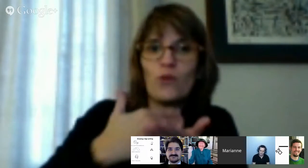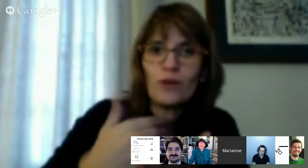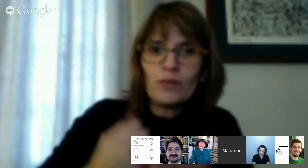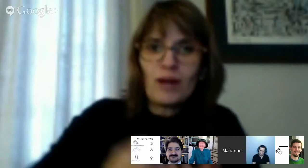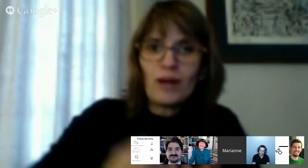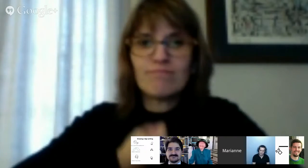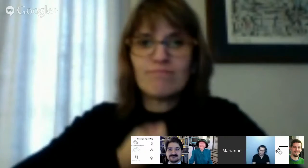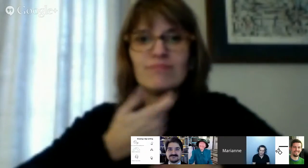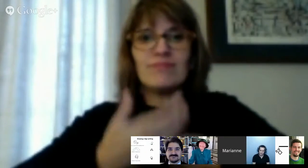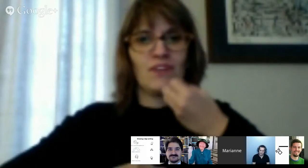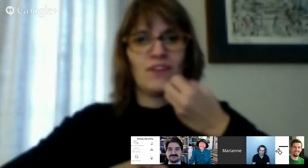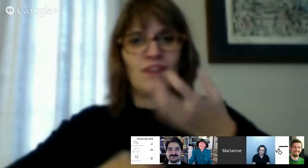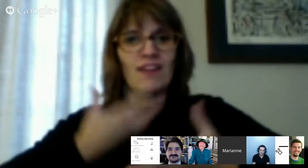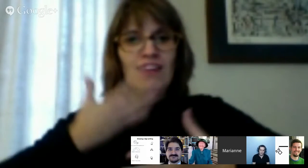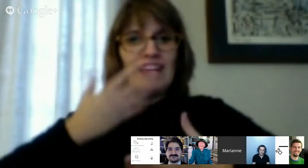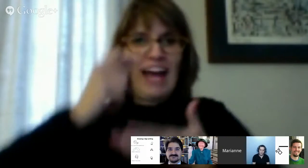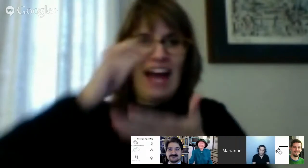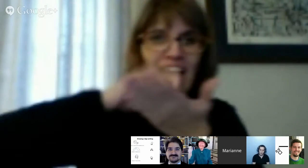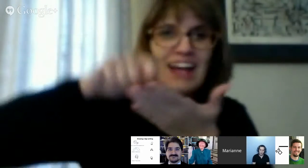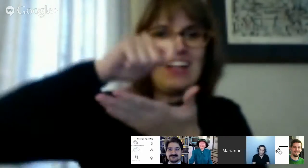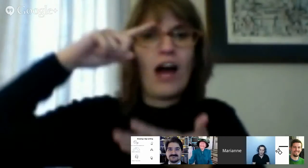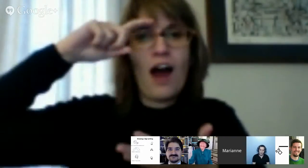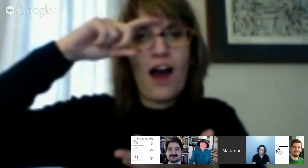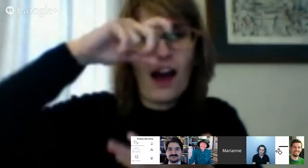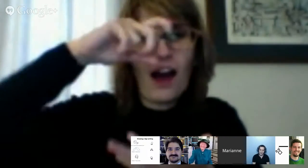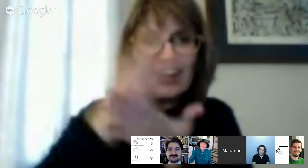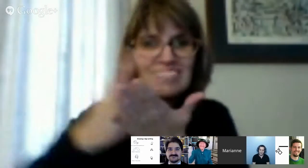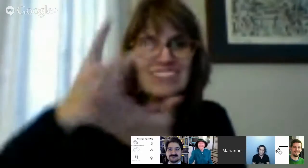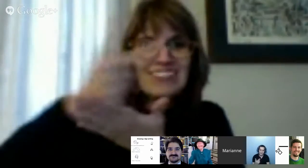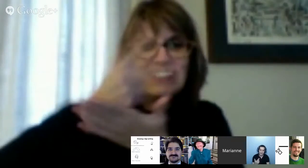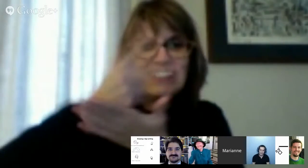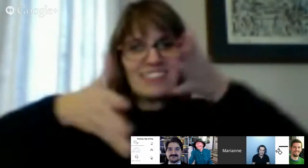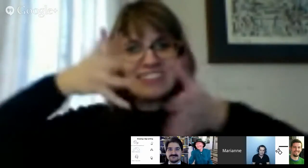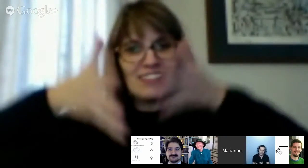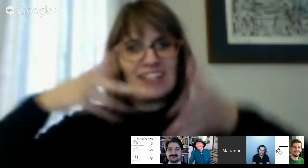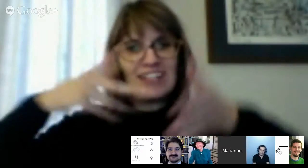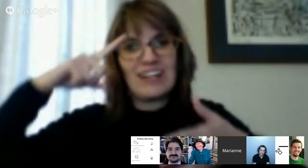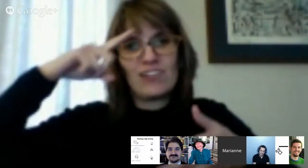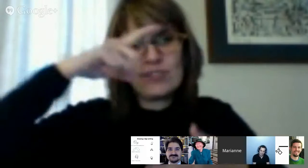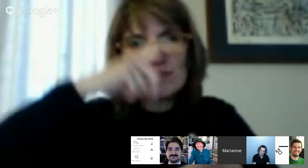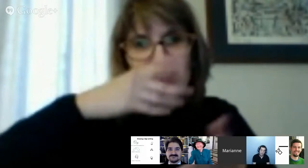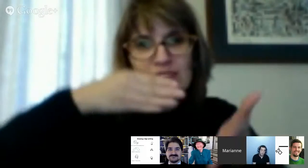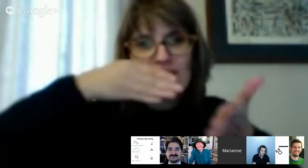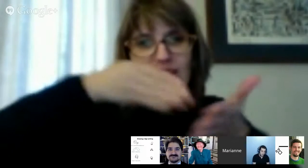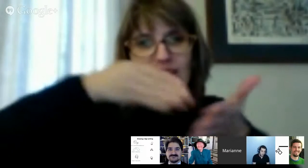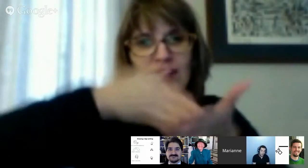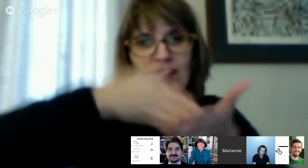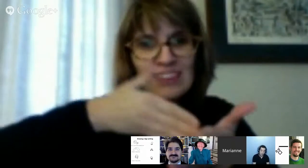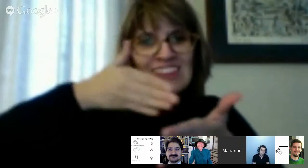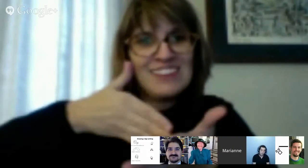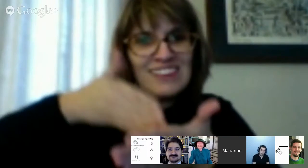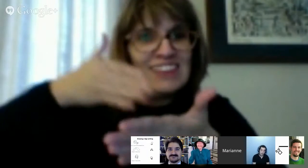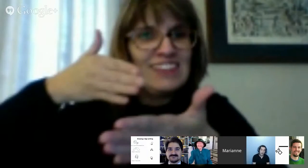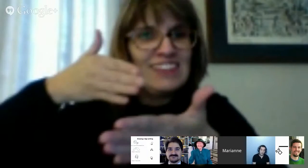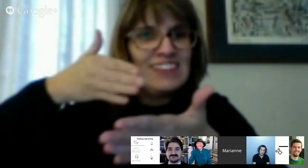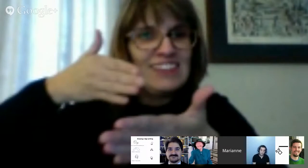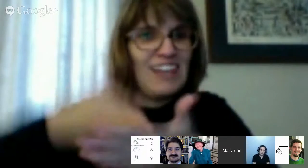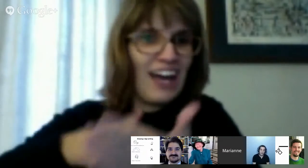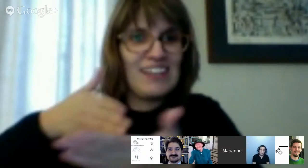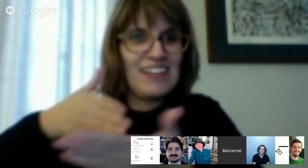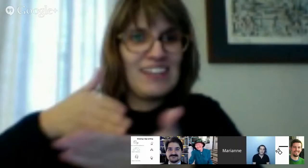Então, pedimos que ela desenhasse os sinais. E elas perceberam